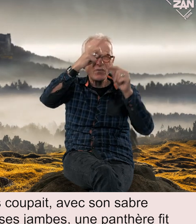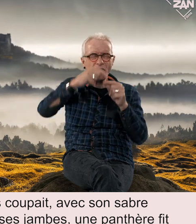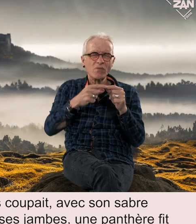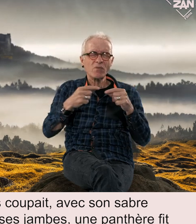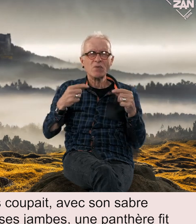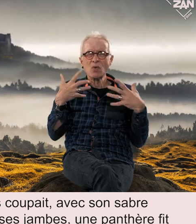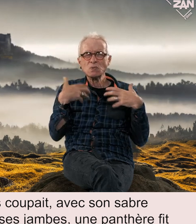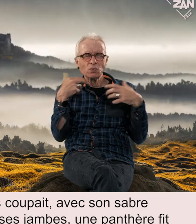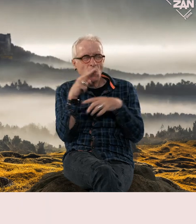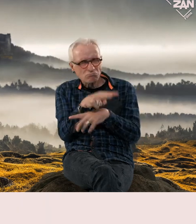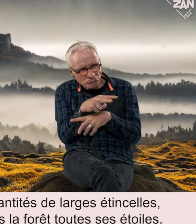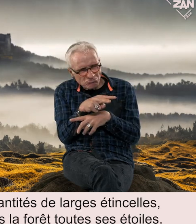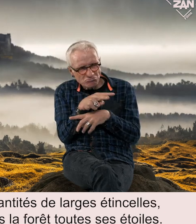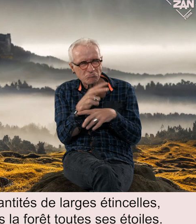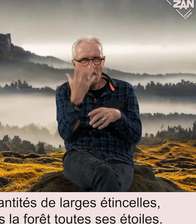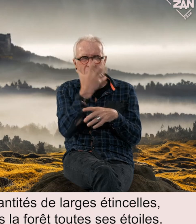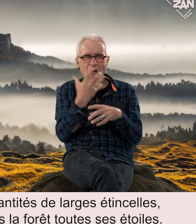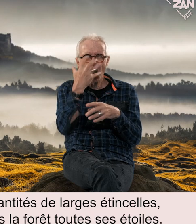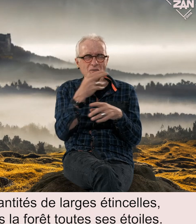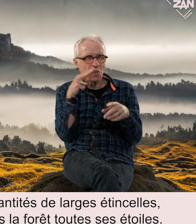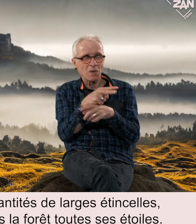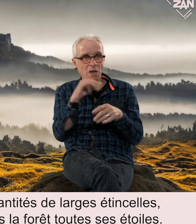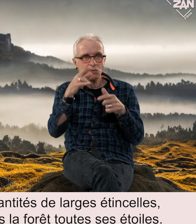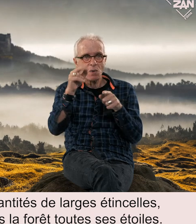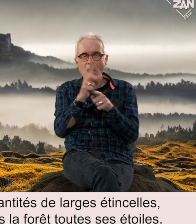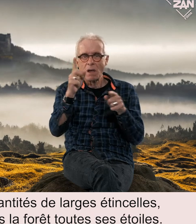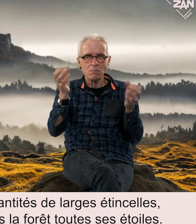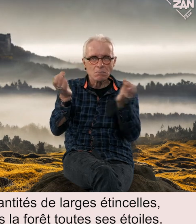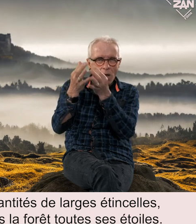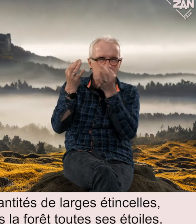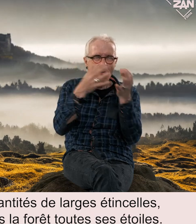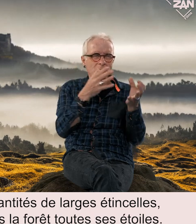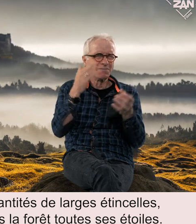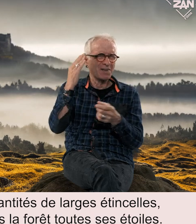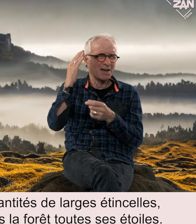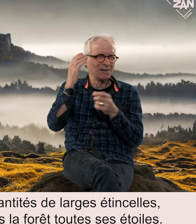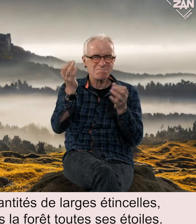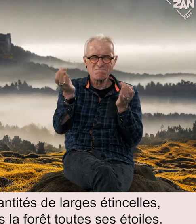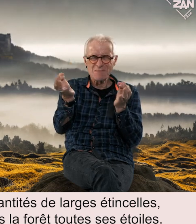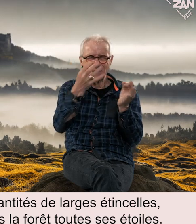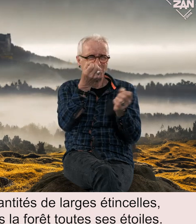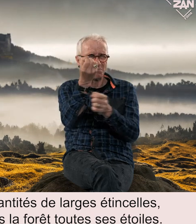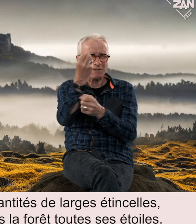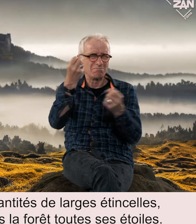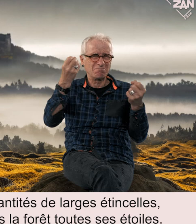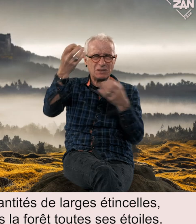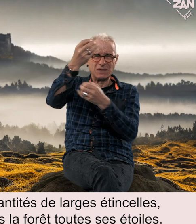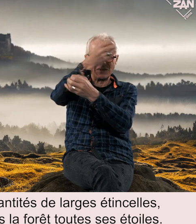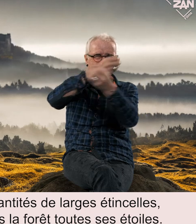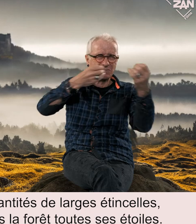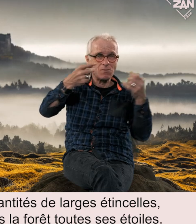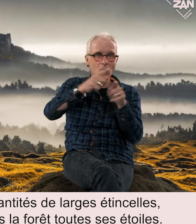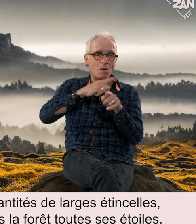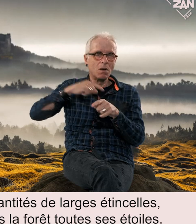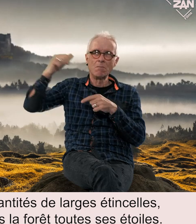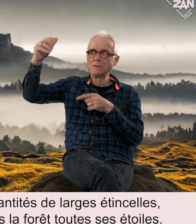monstrueux qui regardait Julien. Et ça, et là, parurent entre les branches quantité de larges étincelles, comme si le firmament eût fait pleuvoir